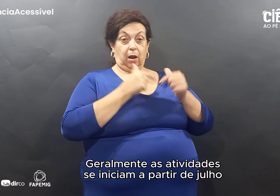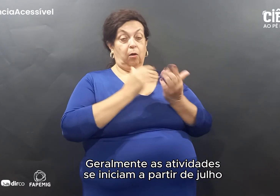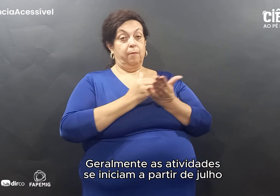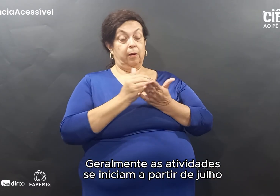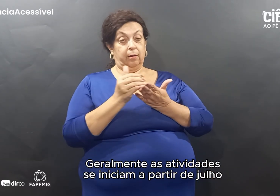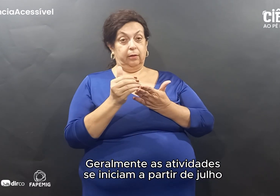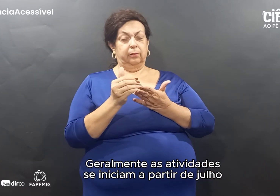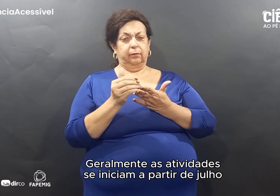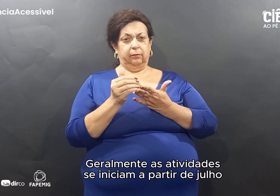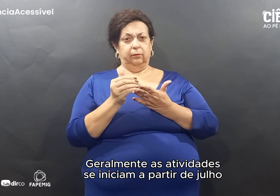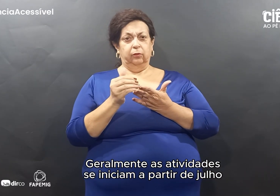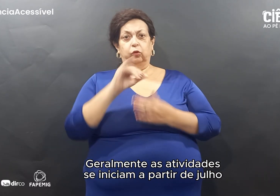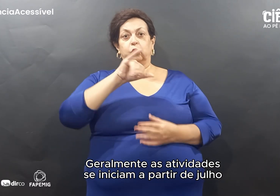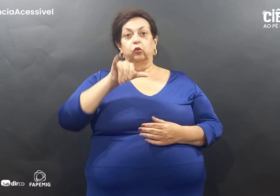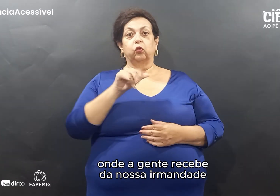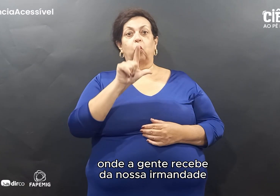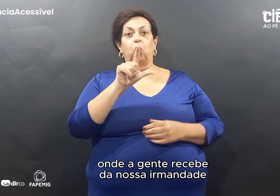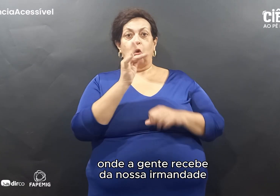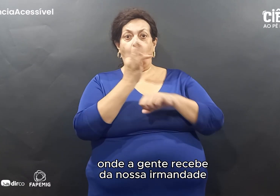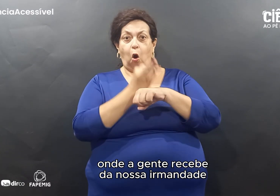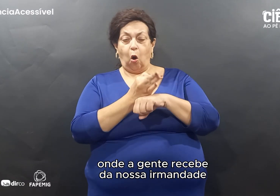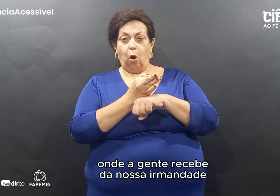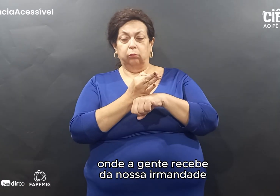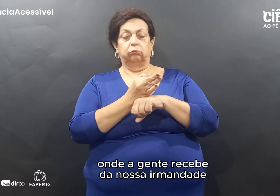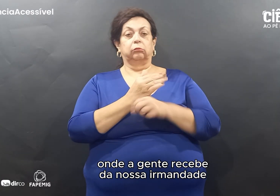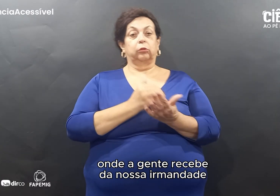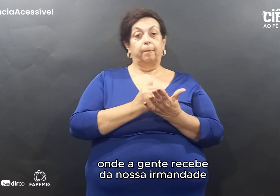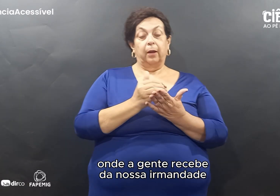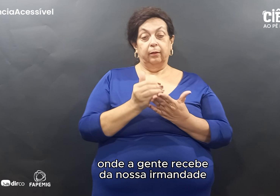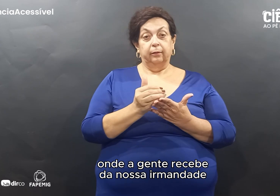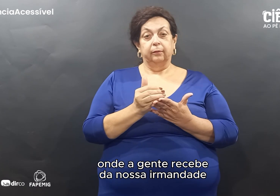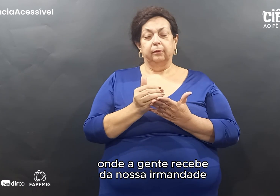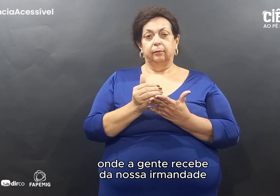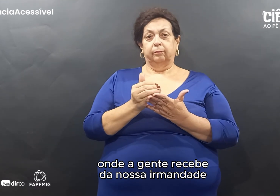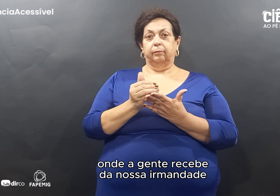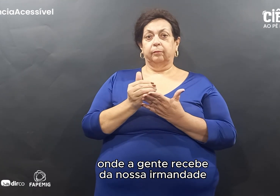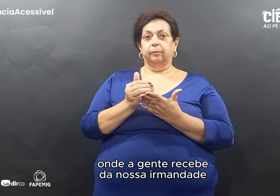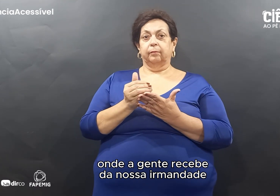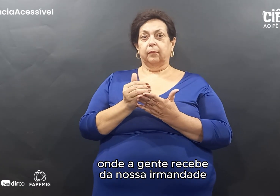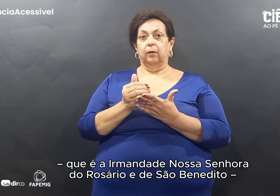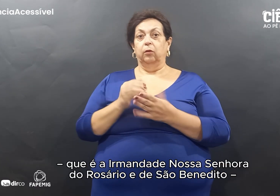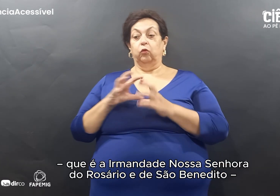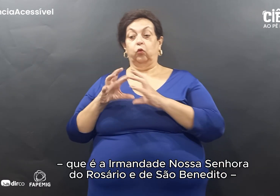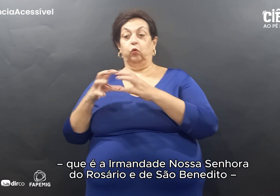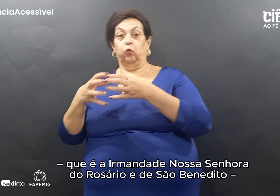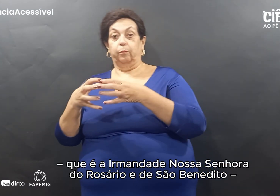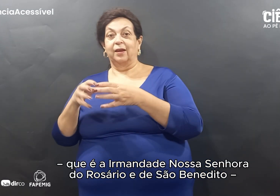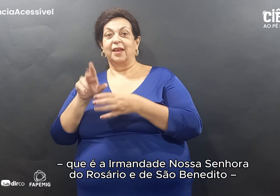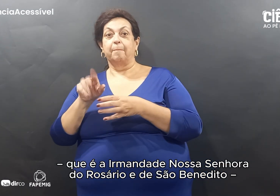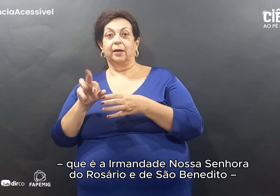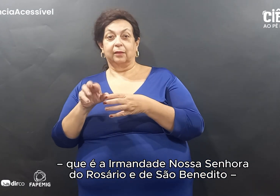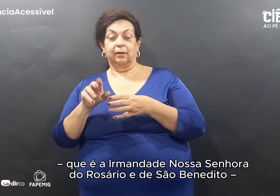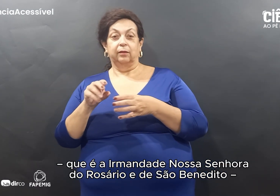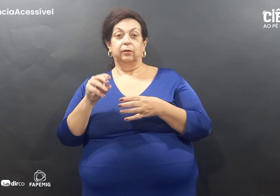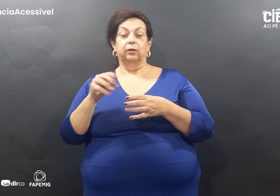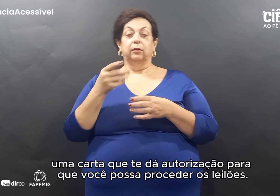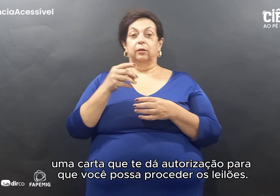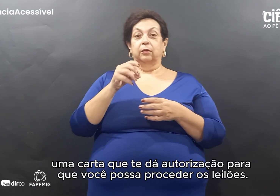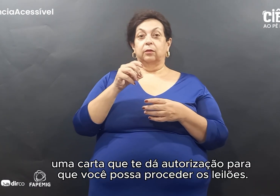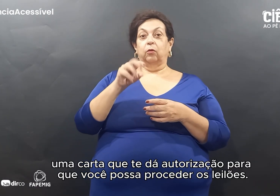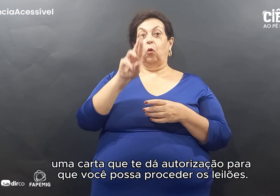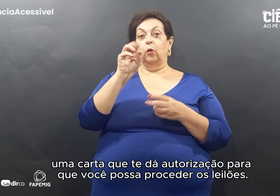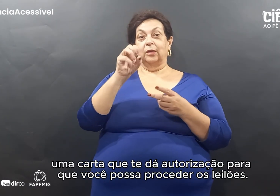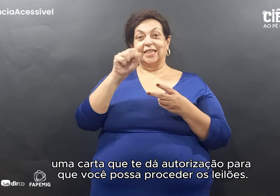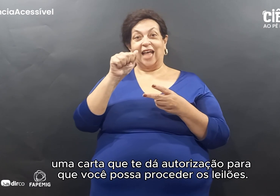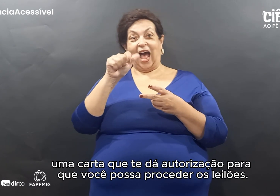iniciam a partir de julho, né? Onde que a gente recebe da nossa Irmandade, que é a Irmandade Nossa Senhora do São Benedito, uma carta